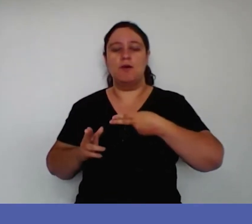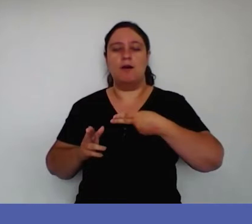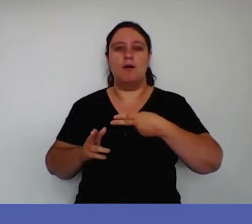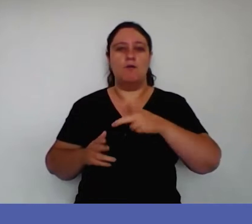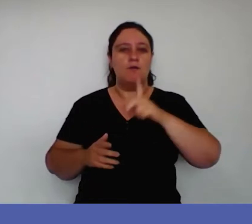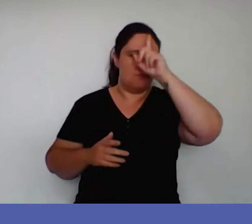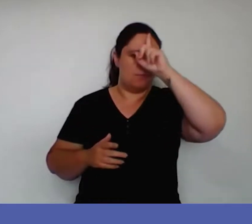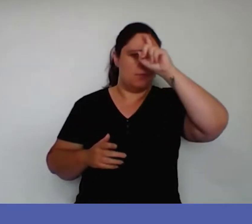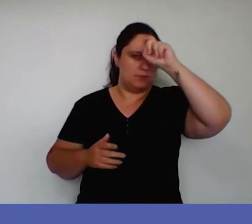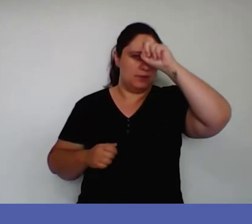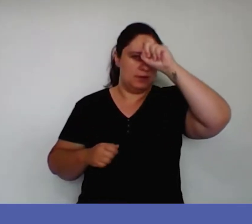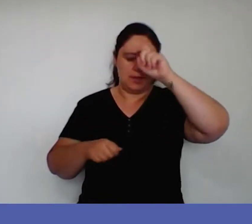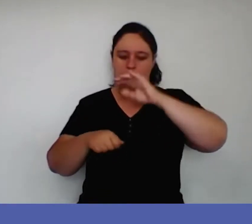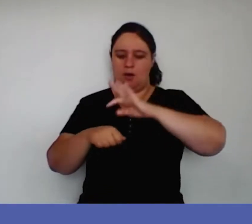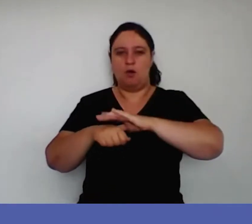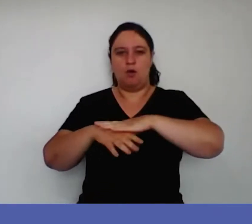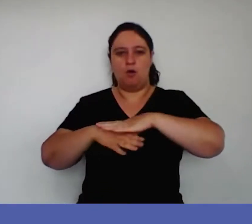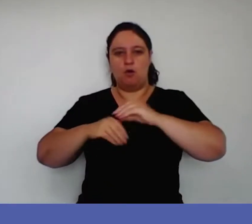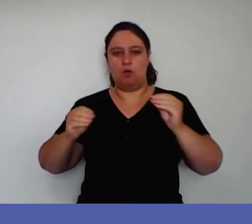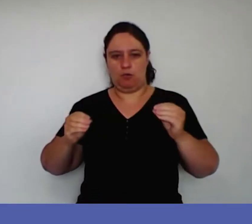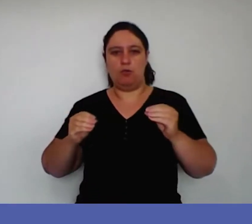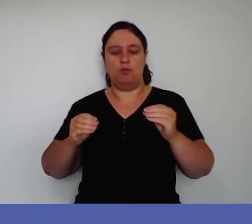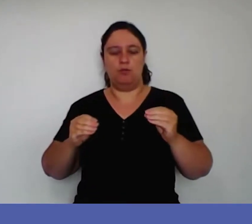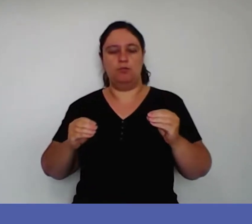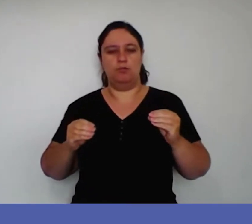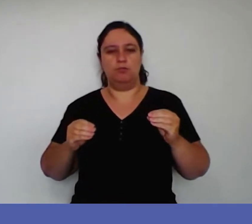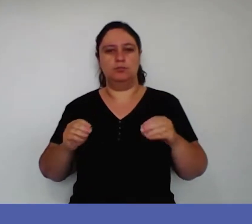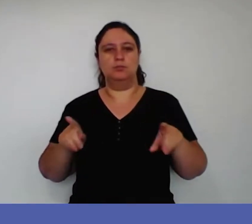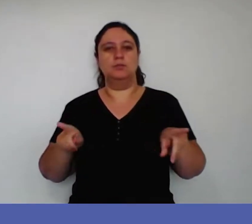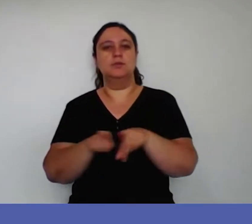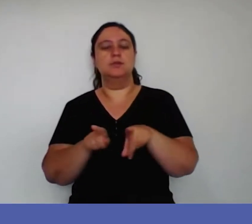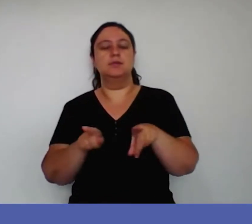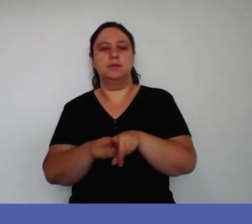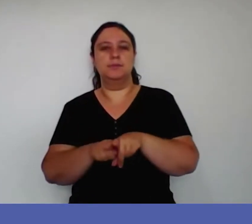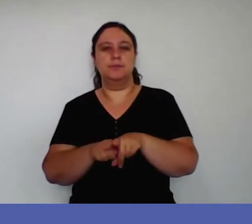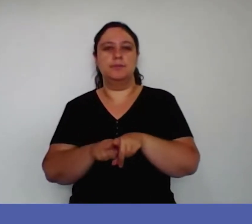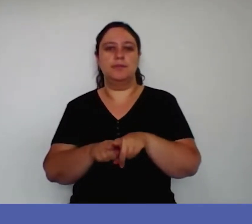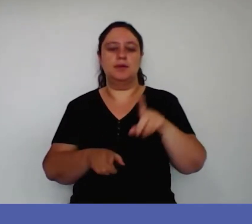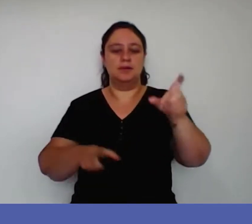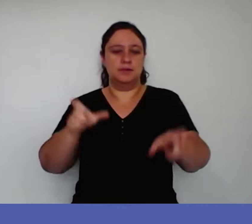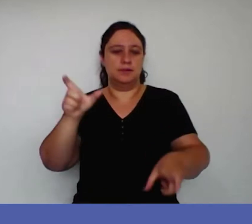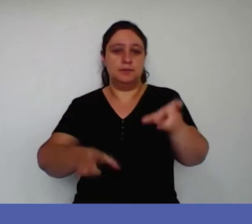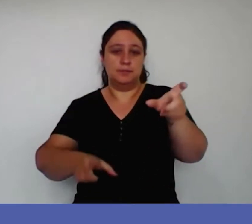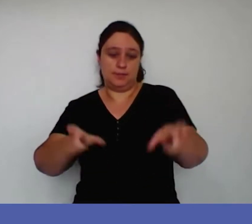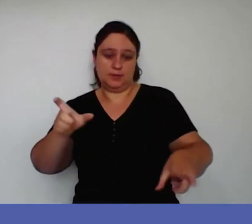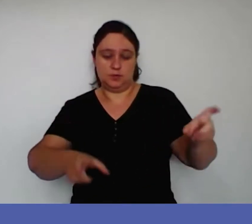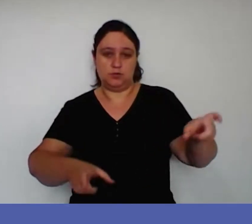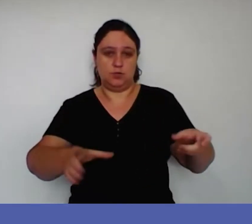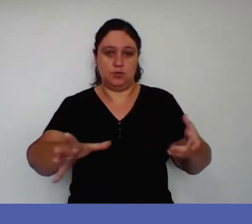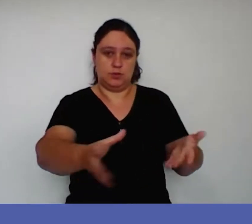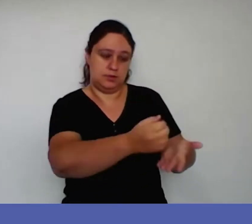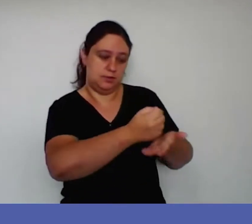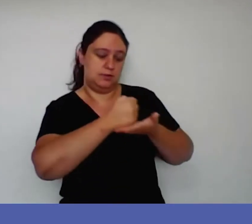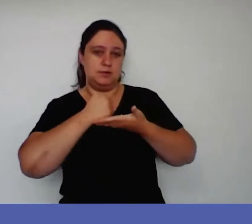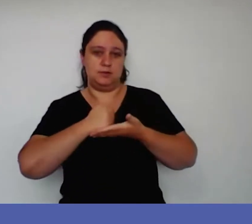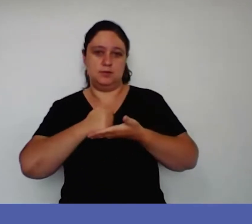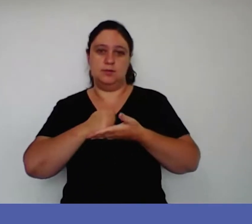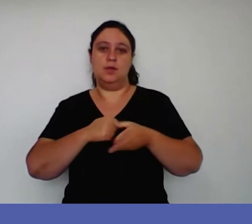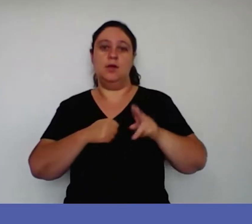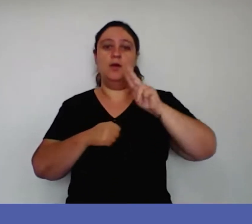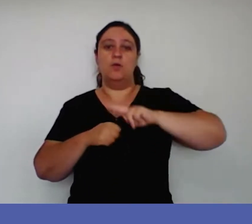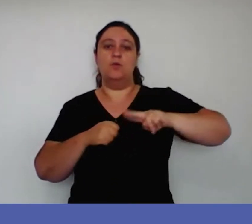isso, nós trazemos também essas pessoas resgatadas das ruas como materiais de edificação